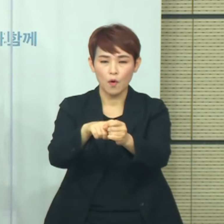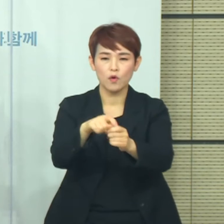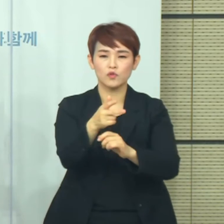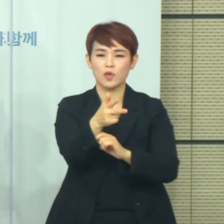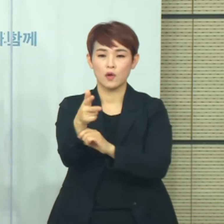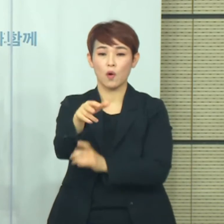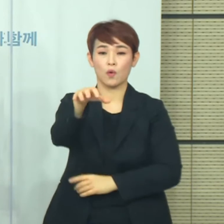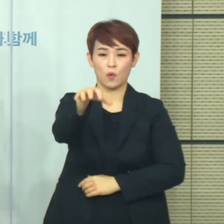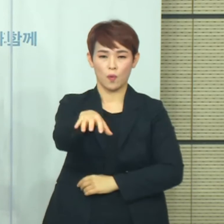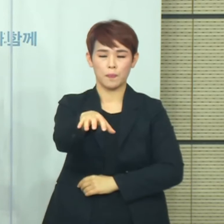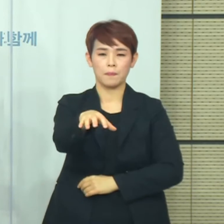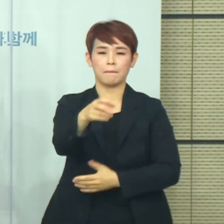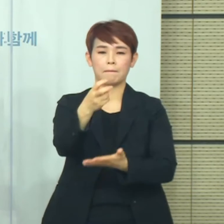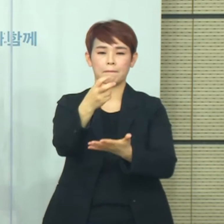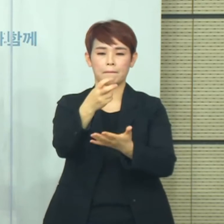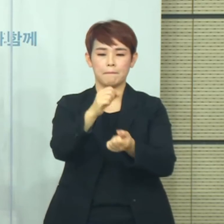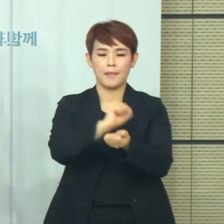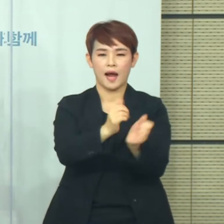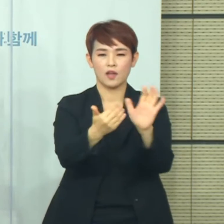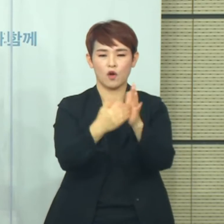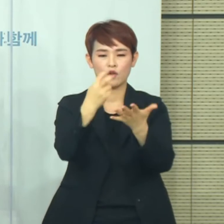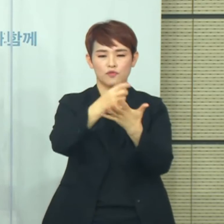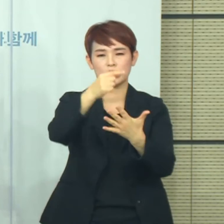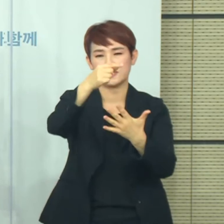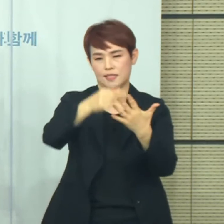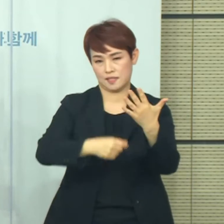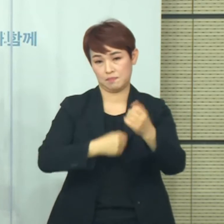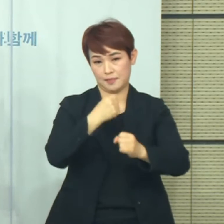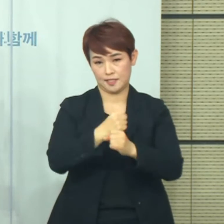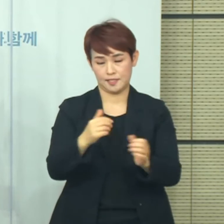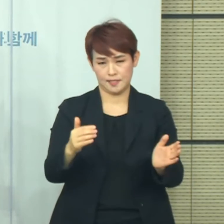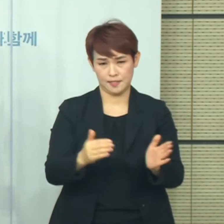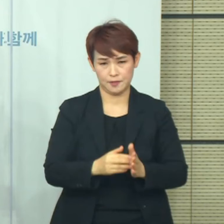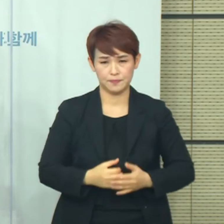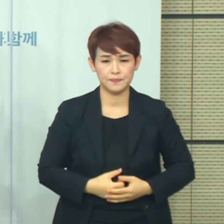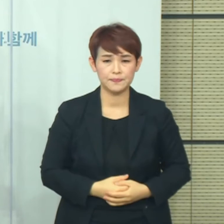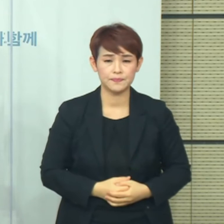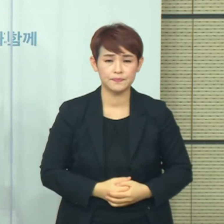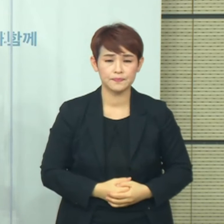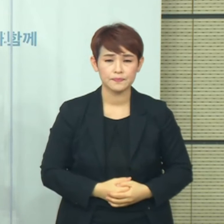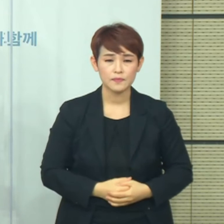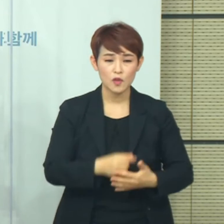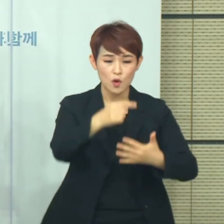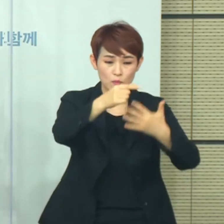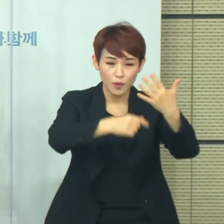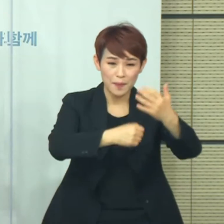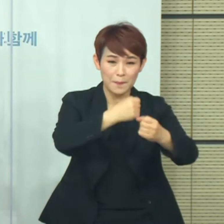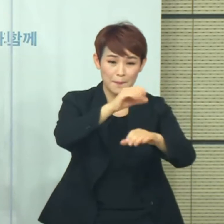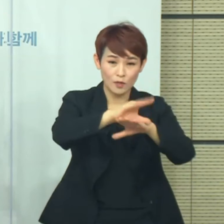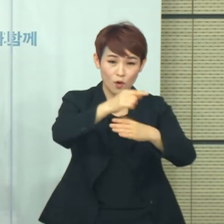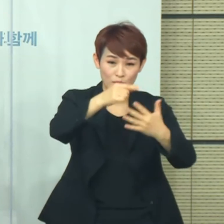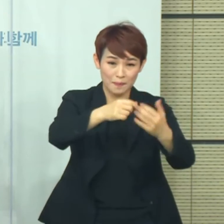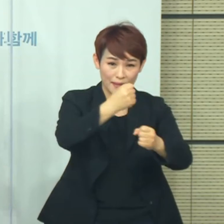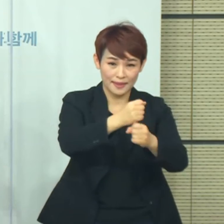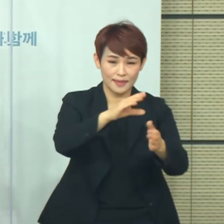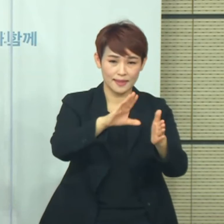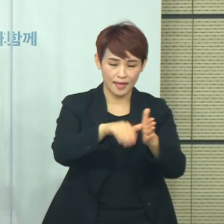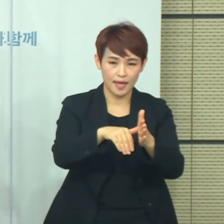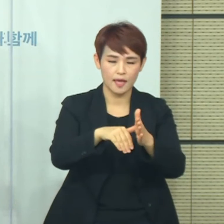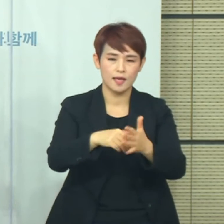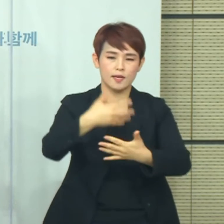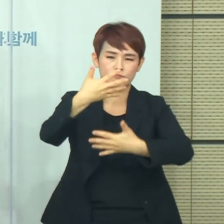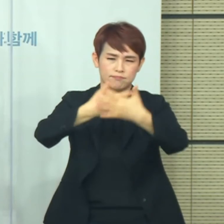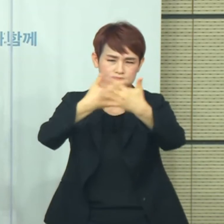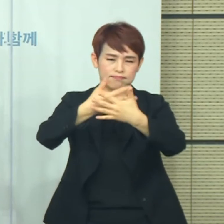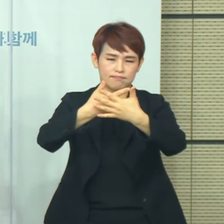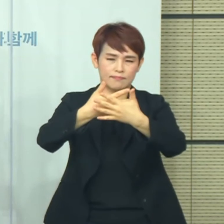현장 방역 수칙으로 구성하였습니다. 특히 프로그램 제작 시에 비대면 제작 등을 적극